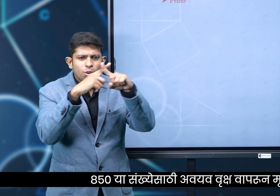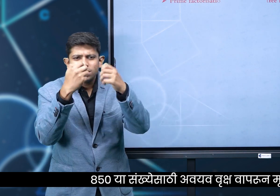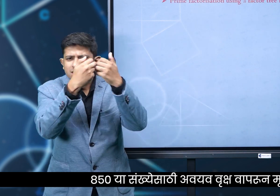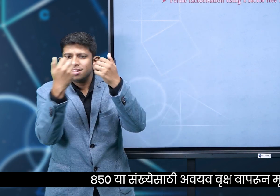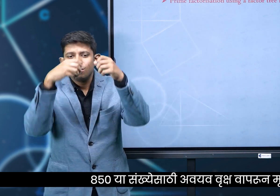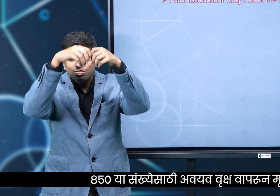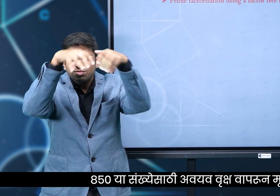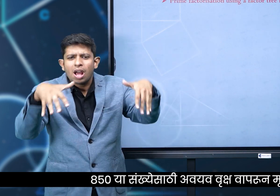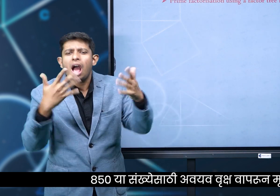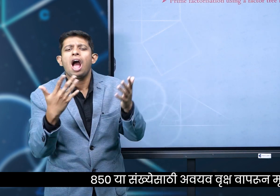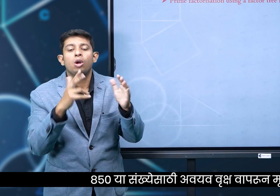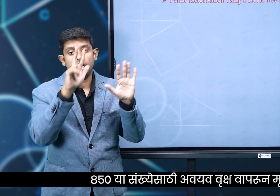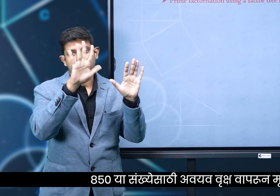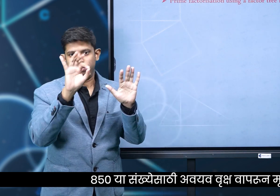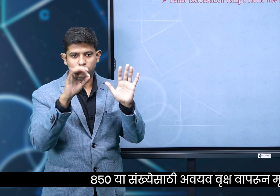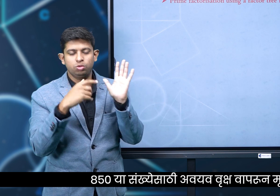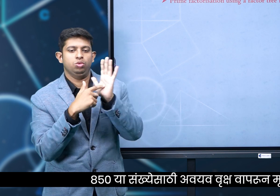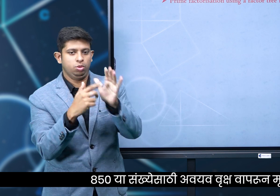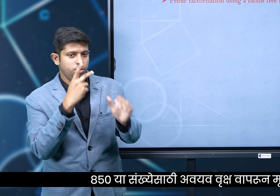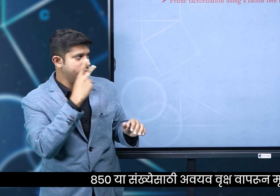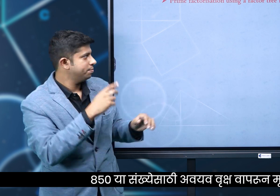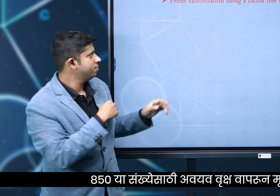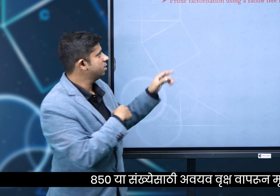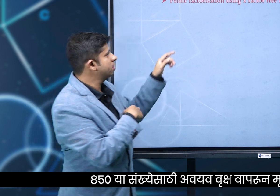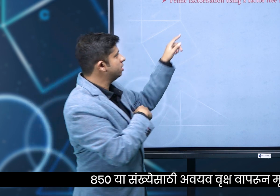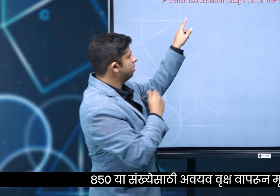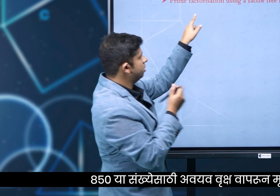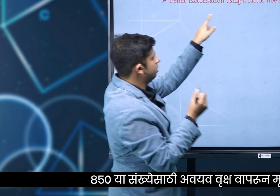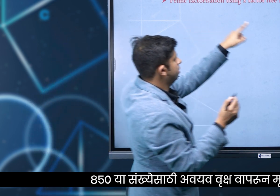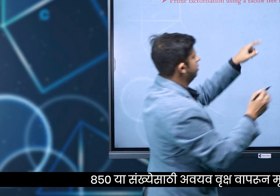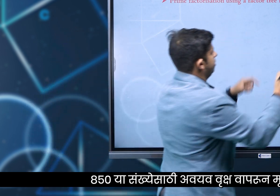850 या संख्येसाठी अवयव वृक्ष वापरून मूळ गुणनीकरण.